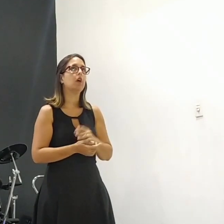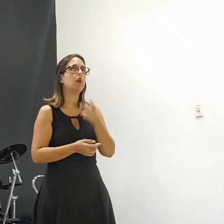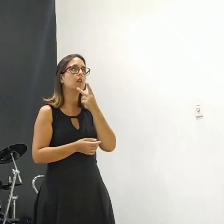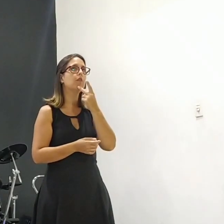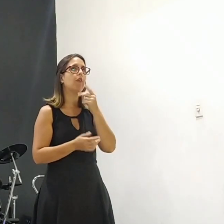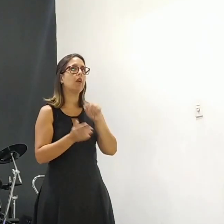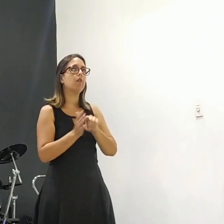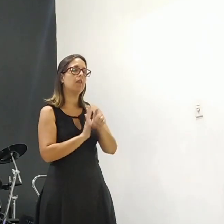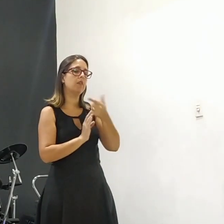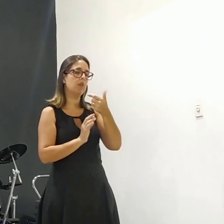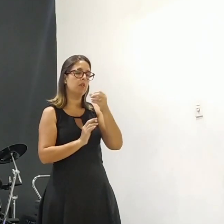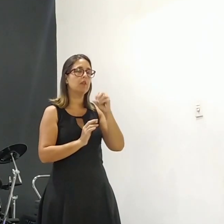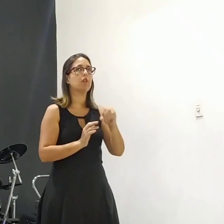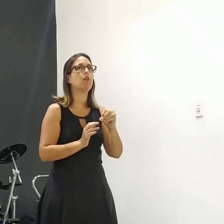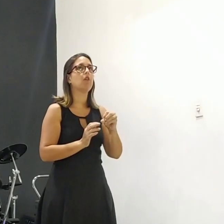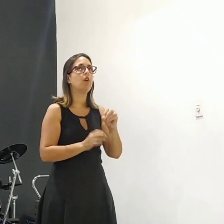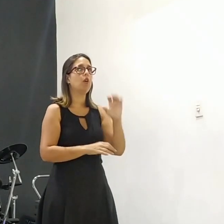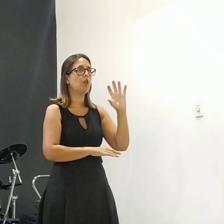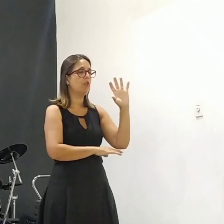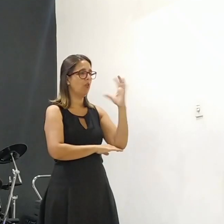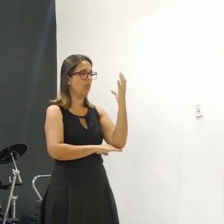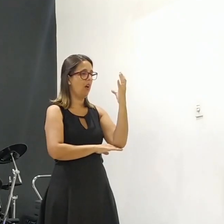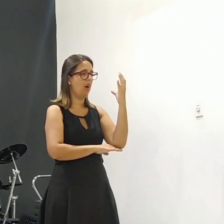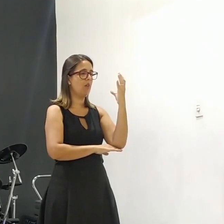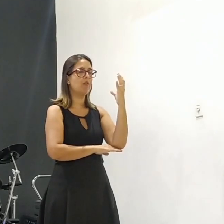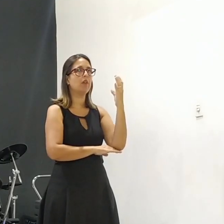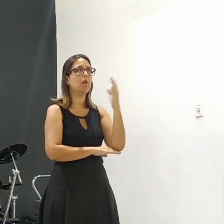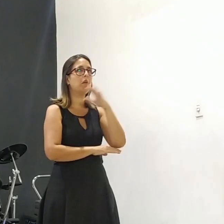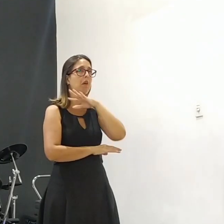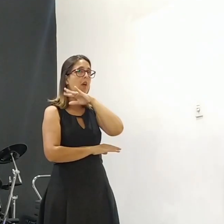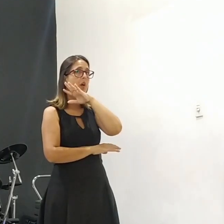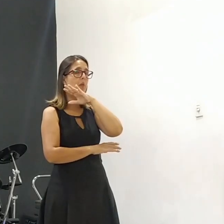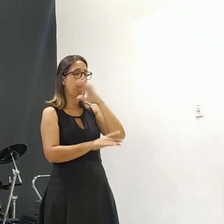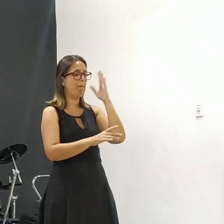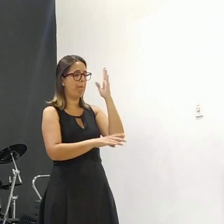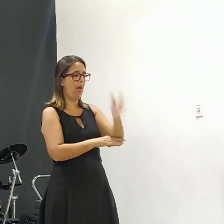bom fruto, corta-se e lança no fogo.